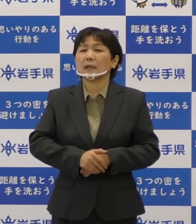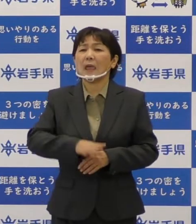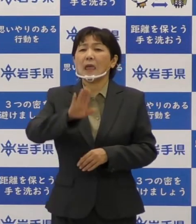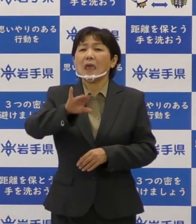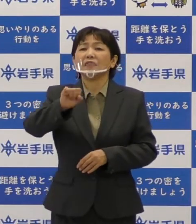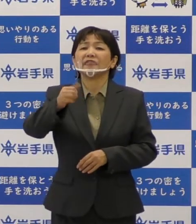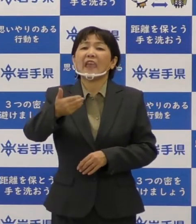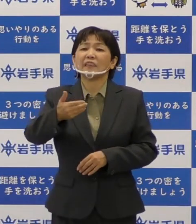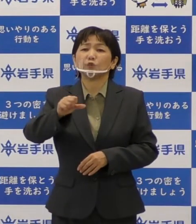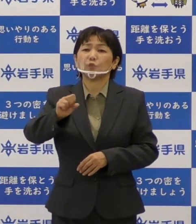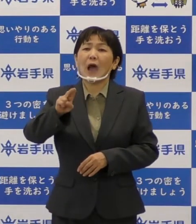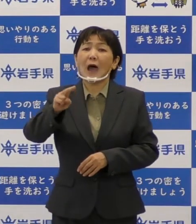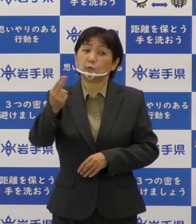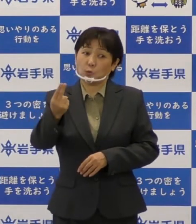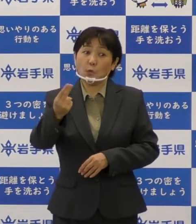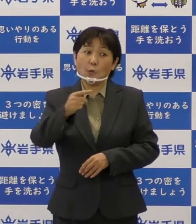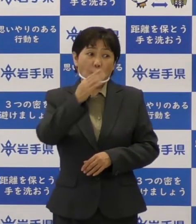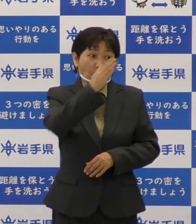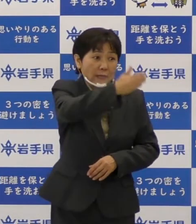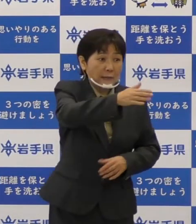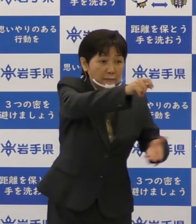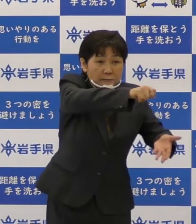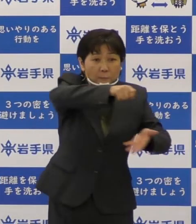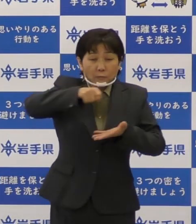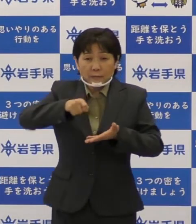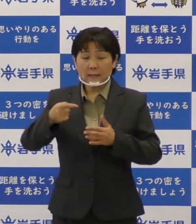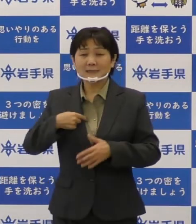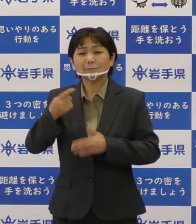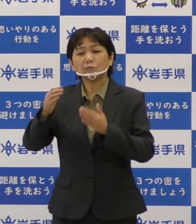けども、この点についてはどのように